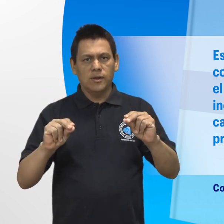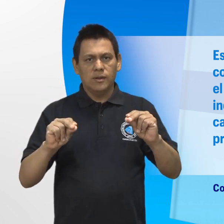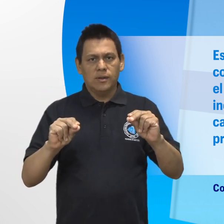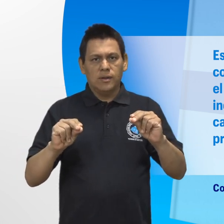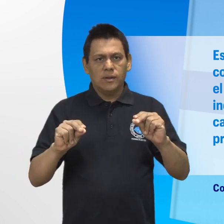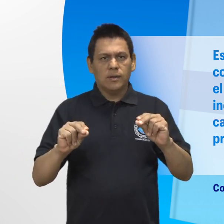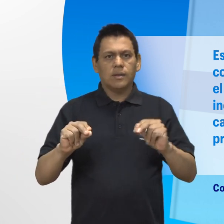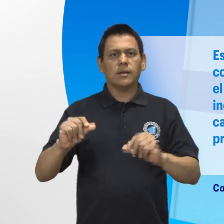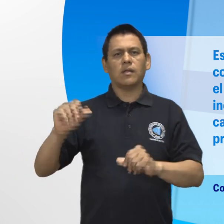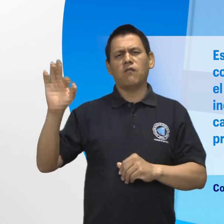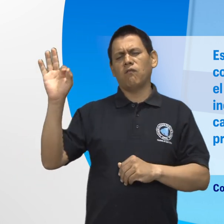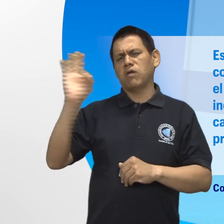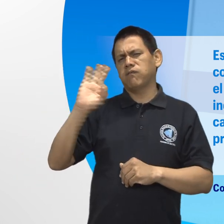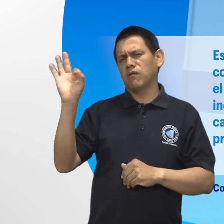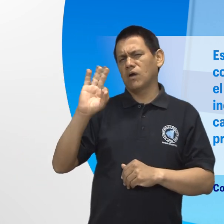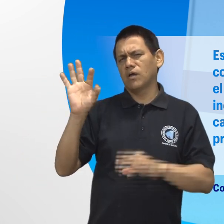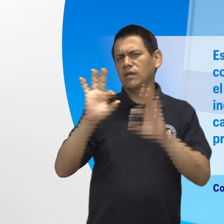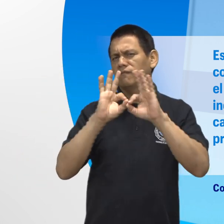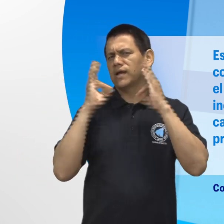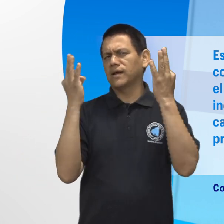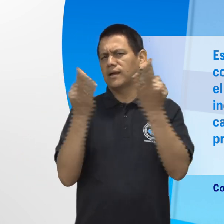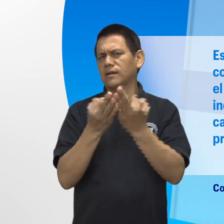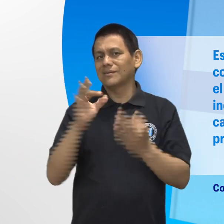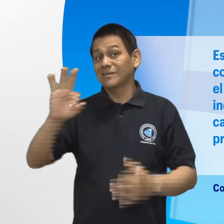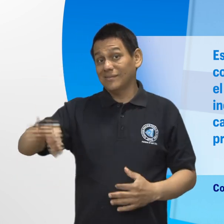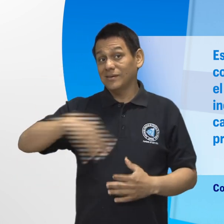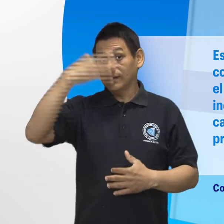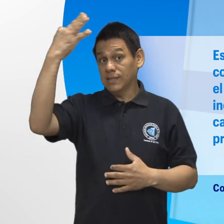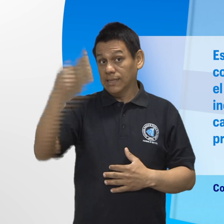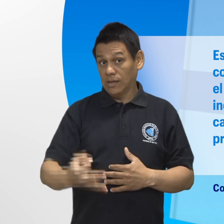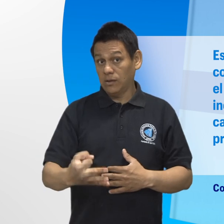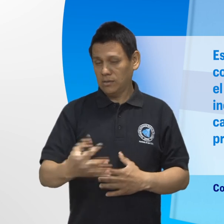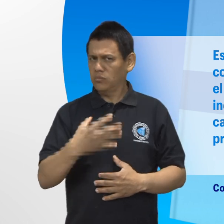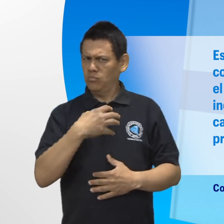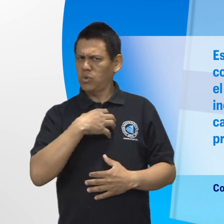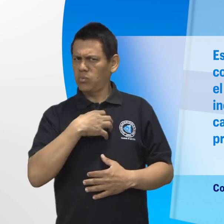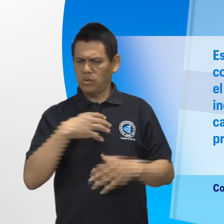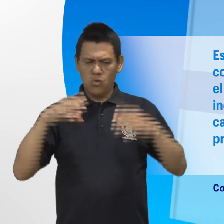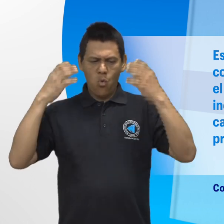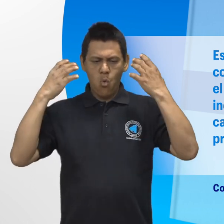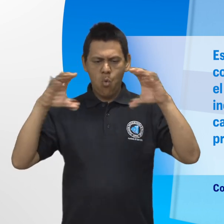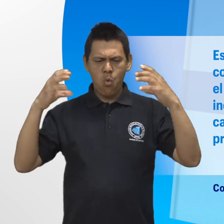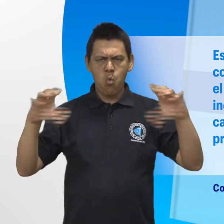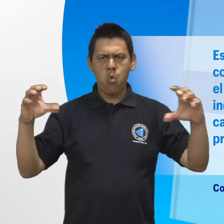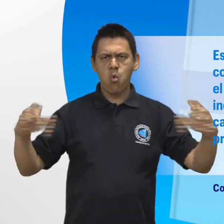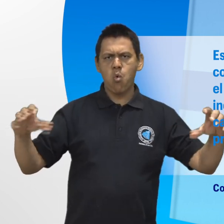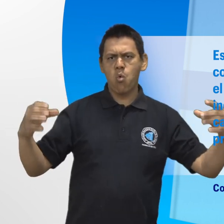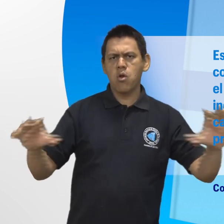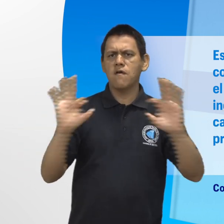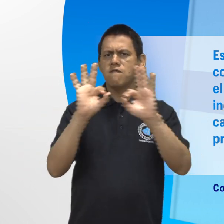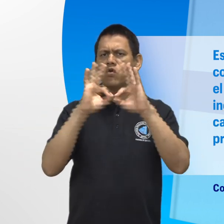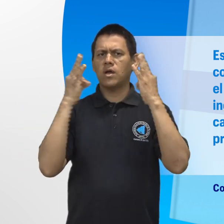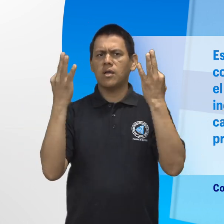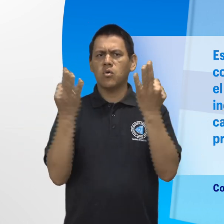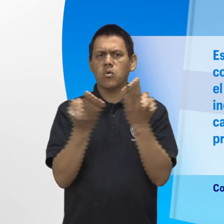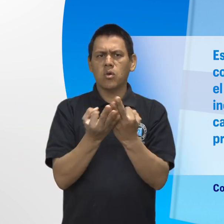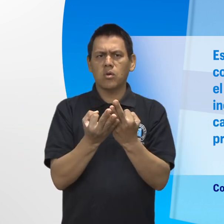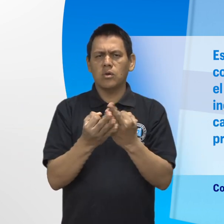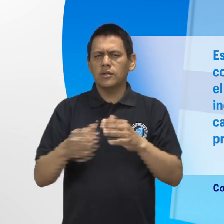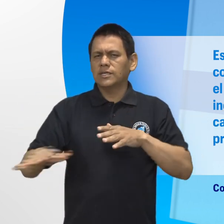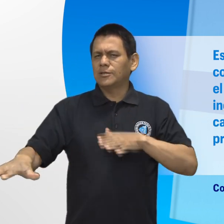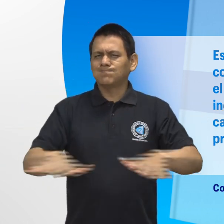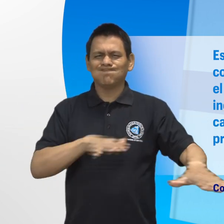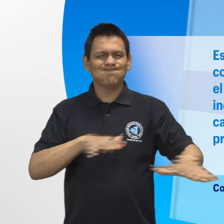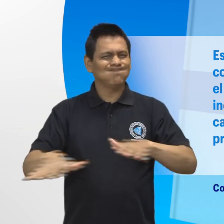Es derecho de los nicaragüenses constituir una familia. Se garantiza el patrimonio